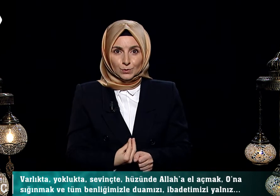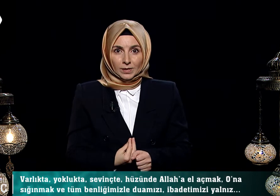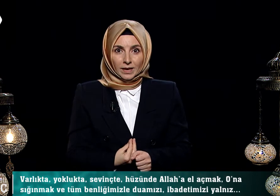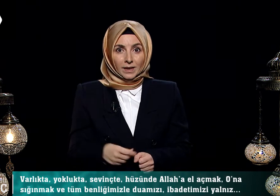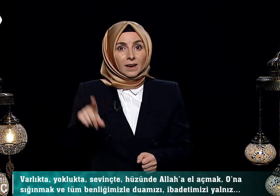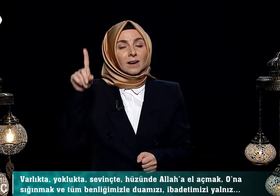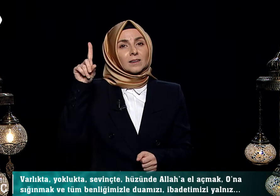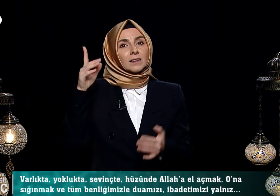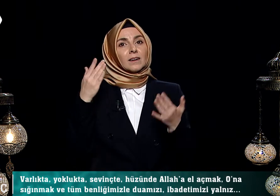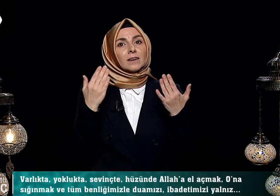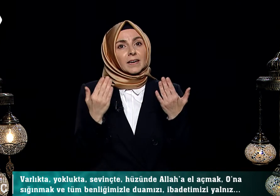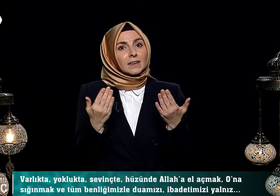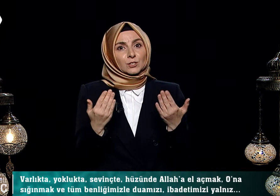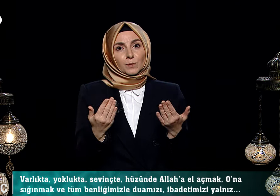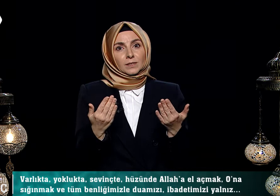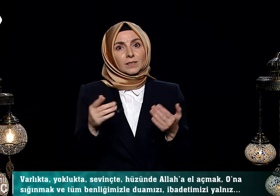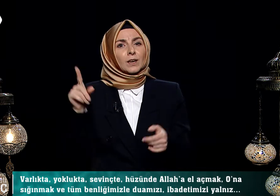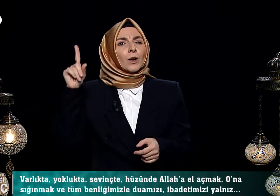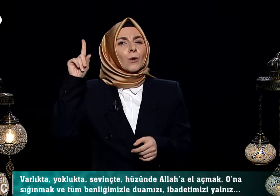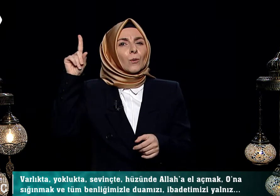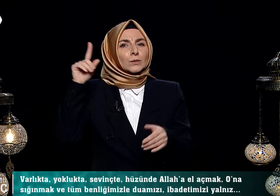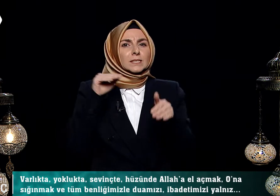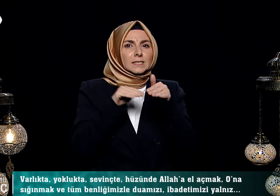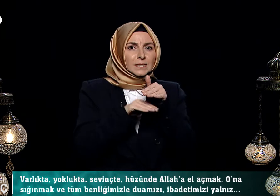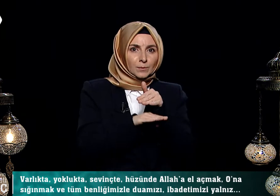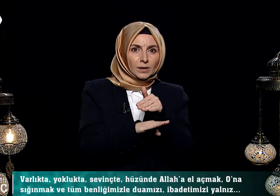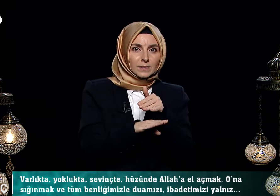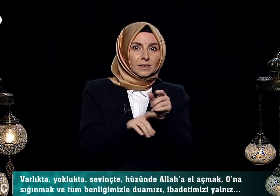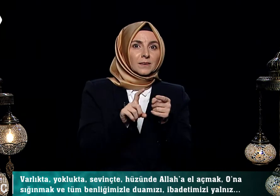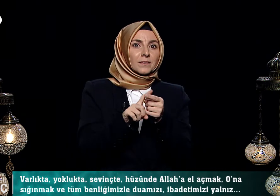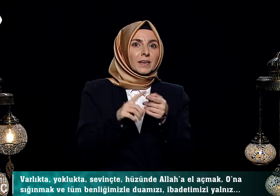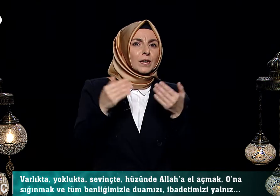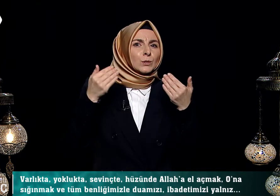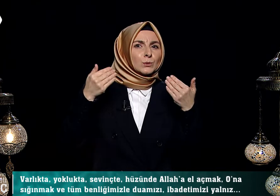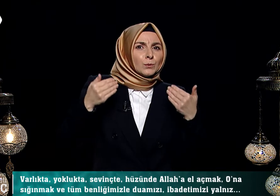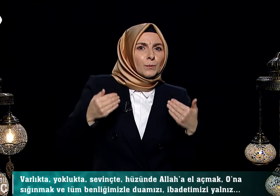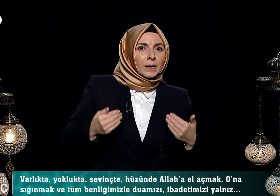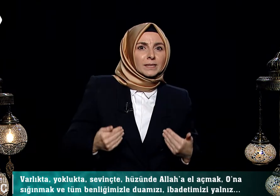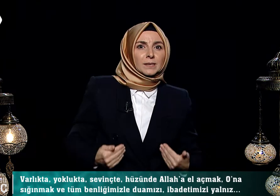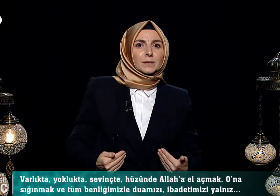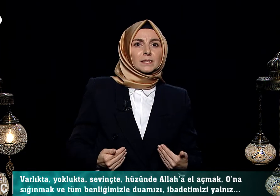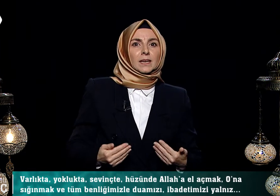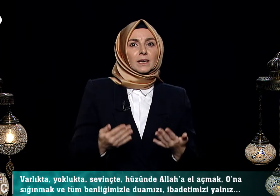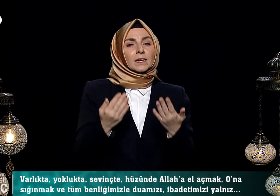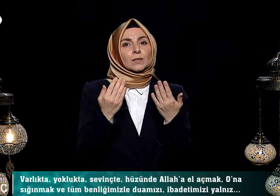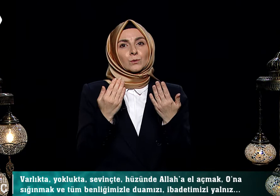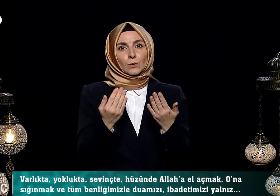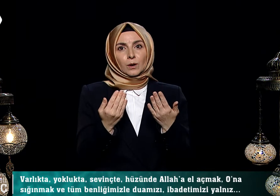hüzünde Allah'a el açmak, ona sığınmak ve tüm benliğimizle